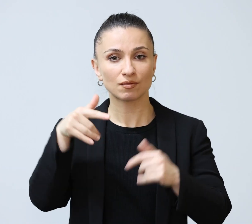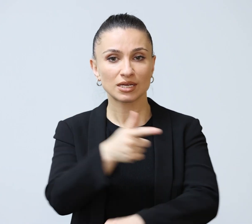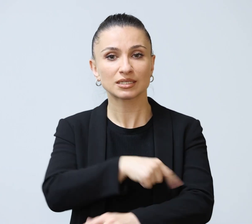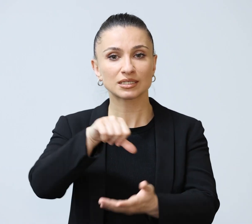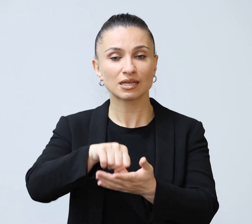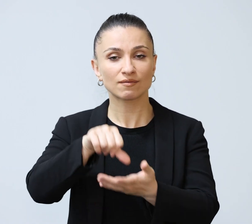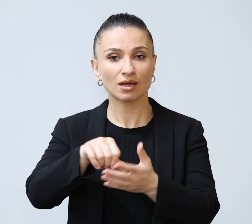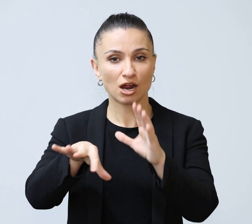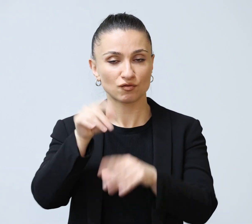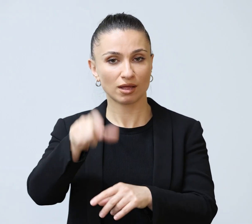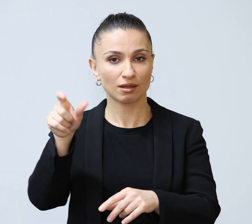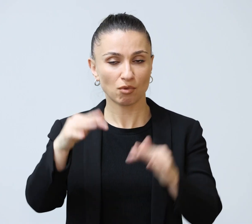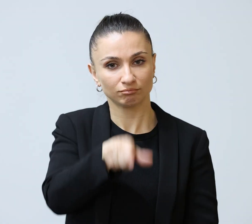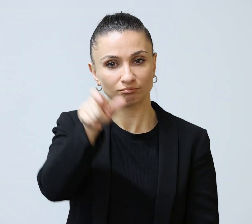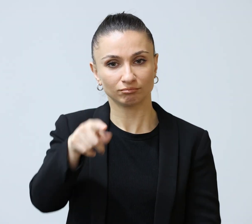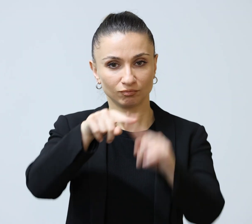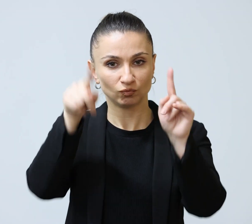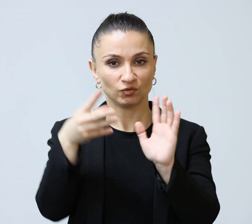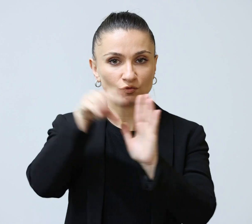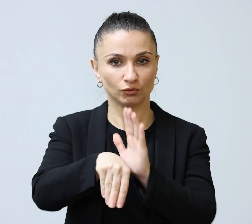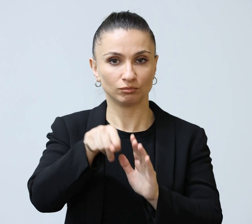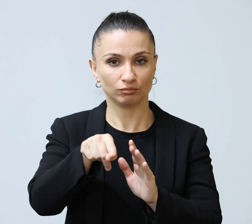մեջ դրվում է քվեաթերթիկը գունավորված շրջանը ծածկելու համար։